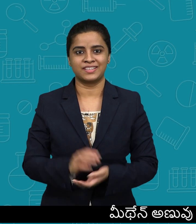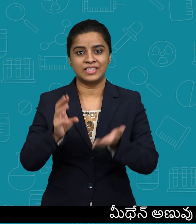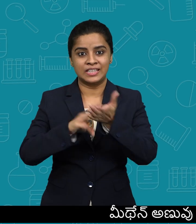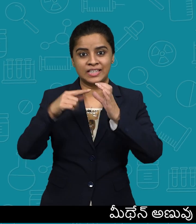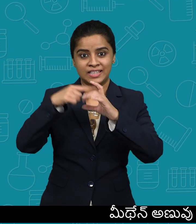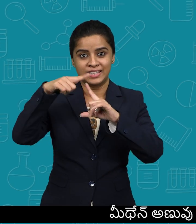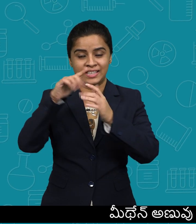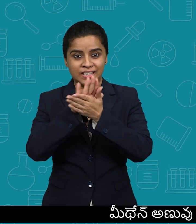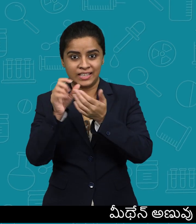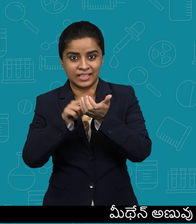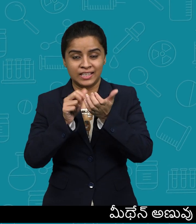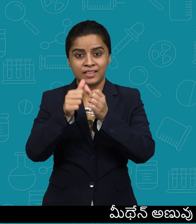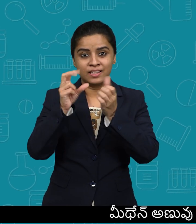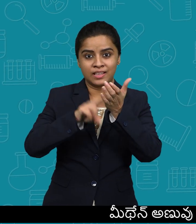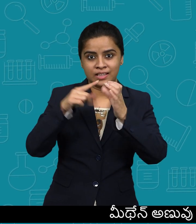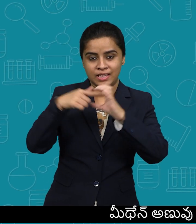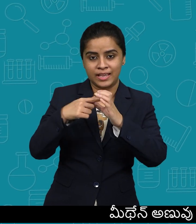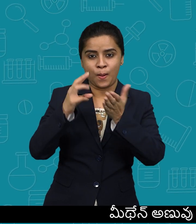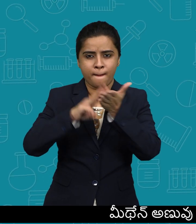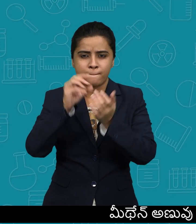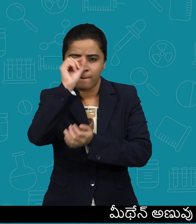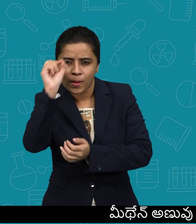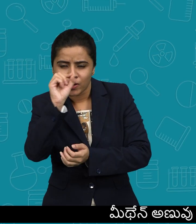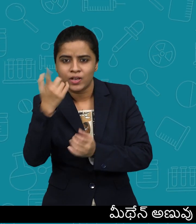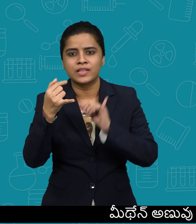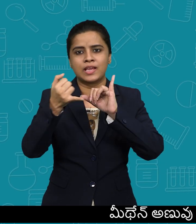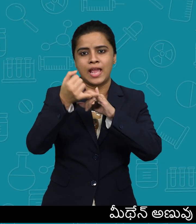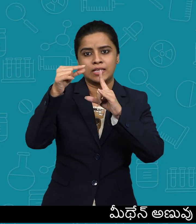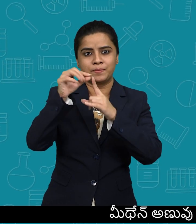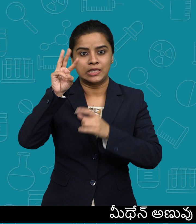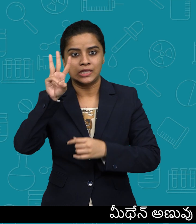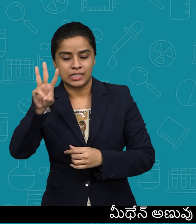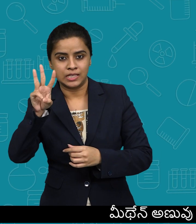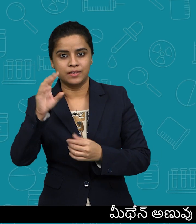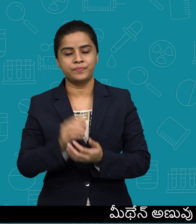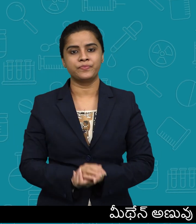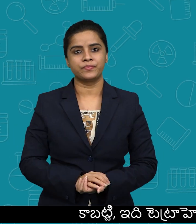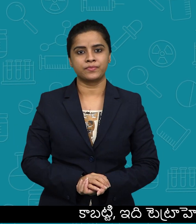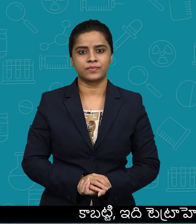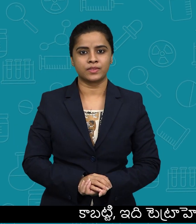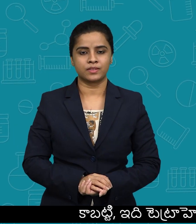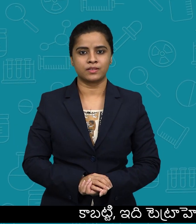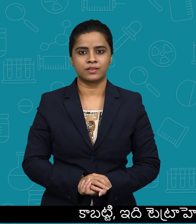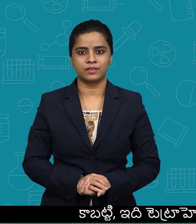మీథేన్ అణువు sp3 హైబ్రిడైజ్ చేయబడింది కాబట్టి